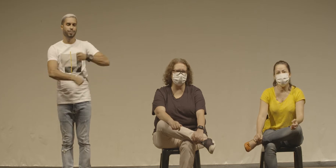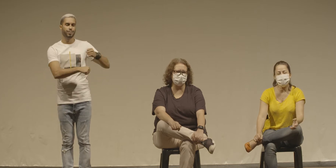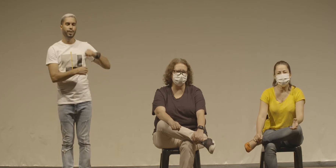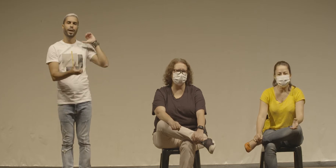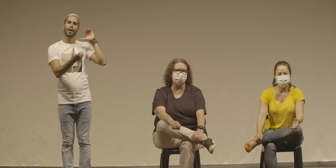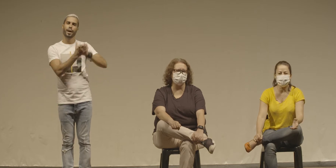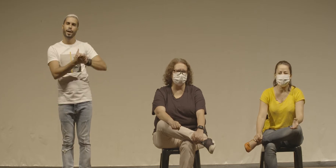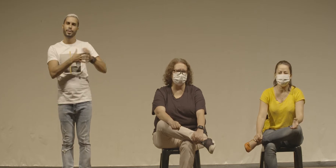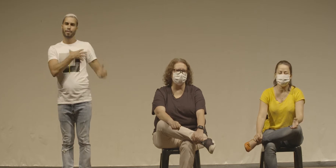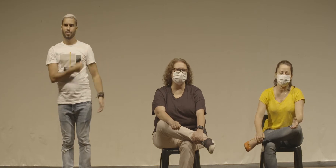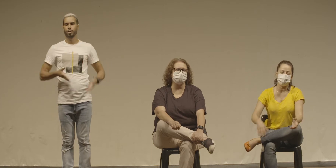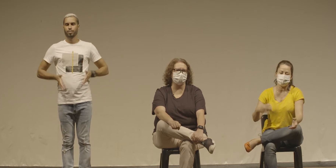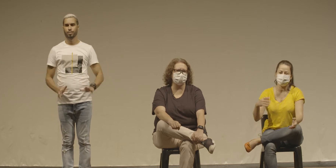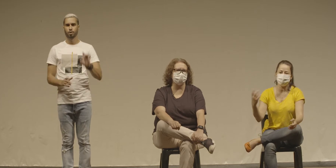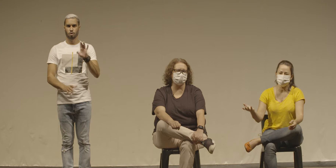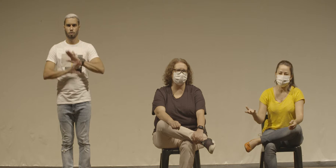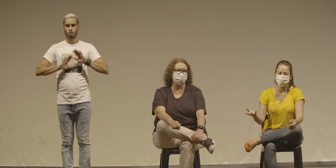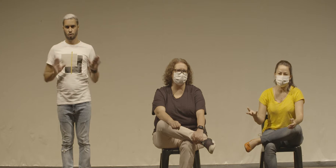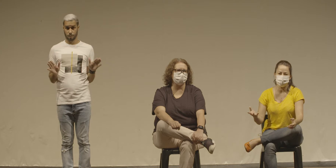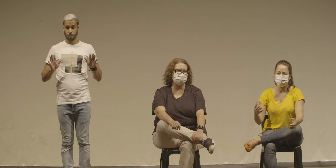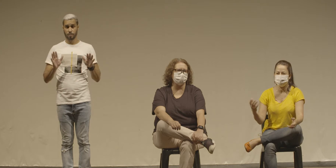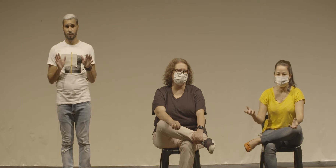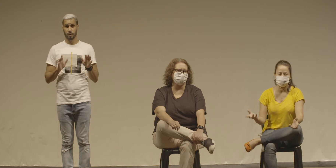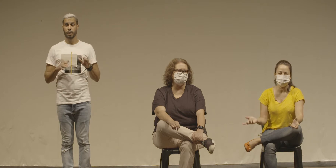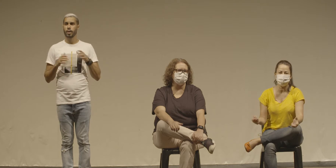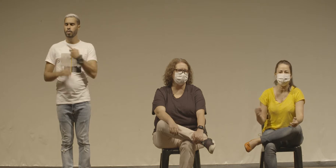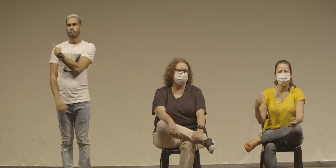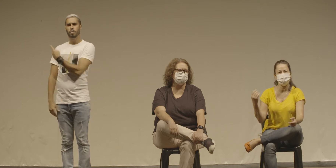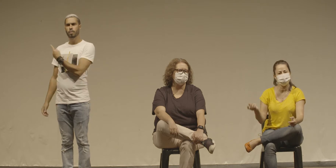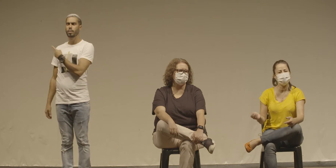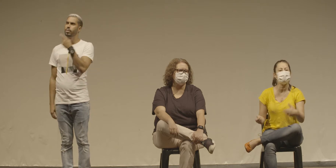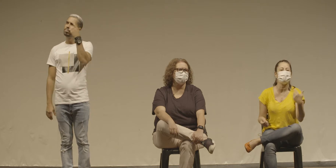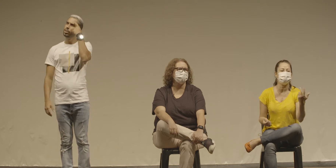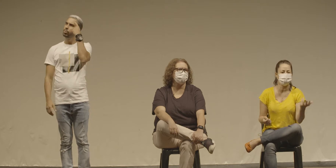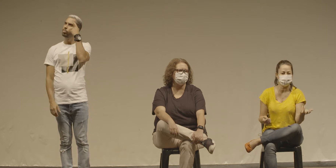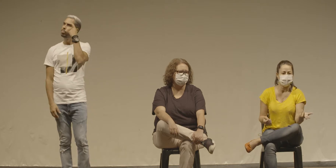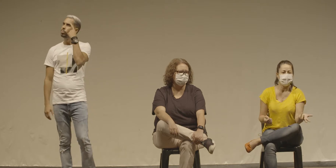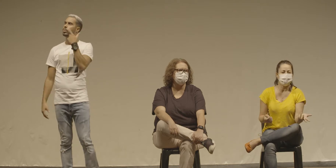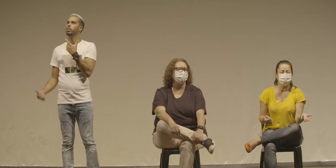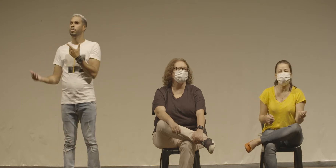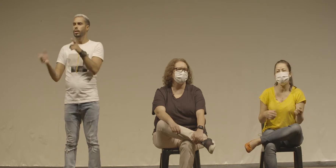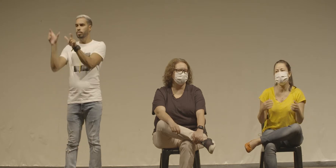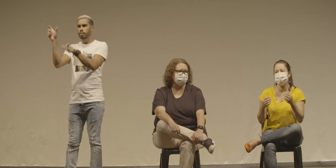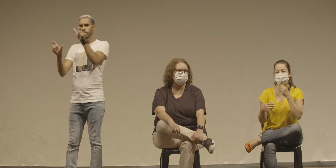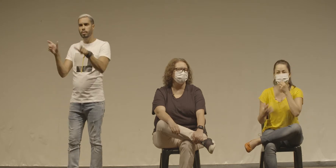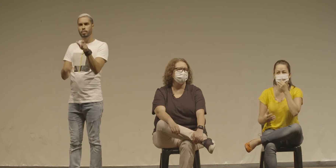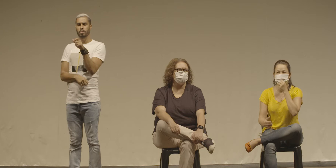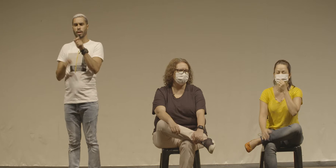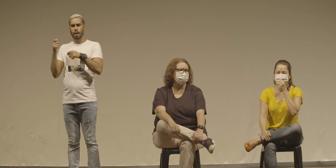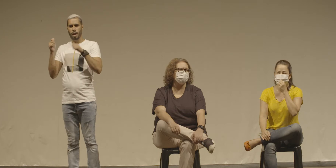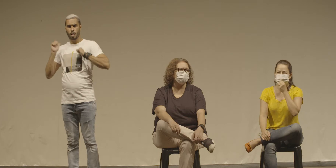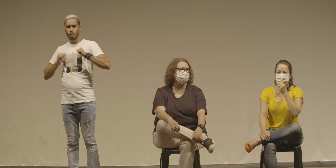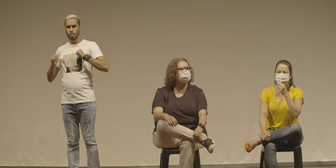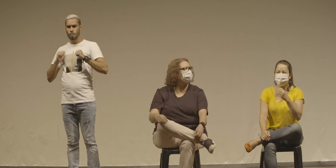E a gente tinha que pensar, e através das pessoas que nós escolhemos para participar do filme, a Silvana, a própria Claudinha, o